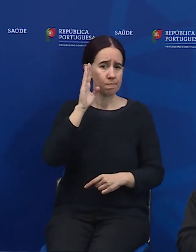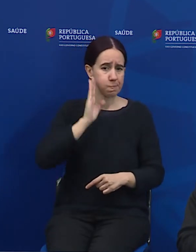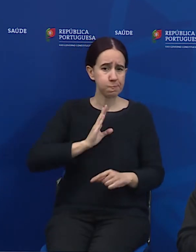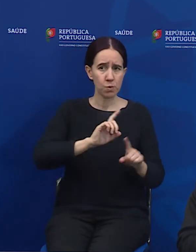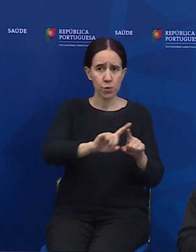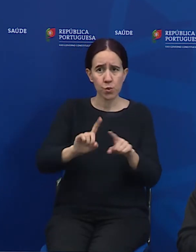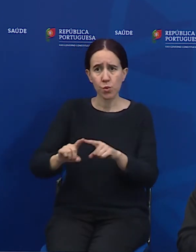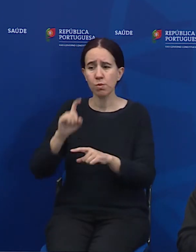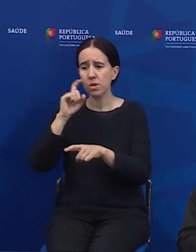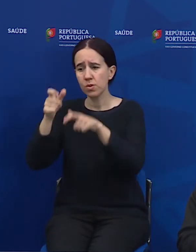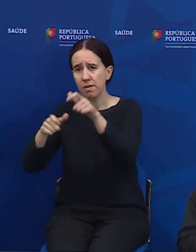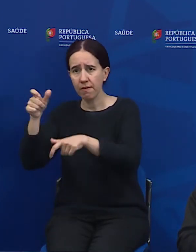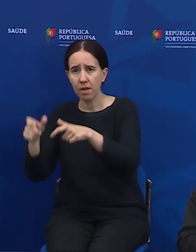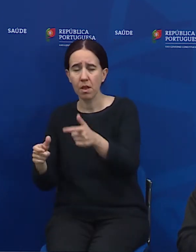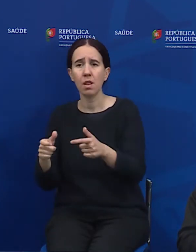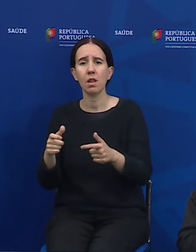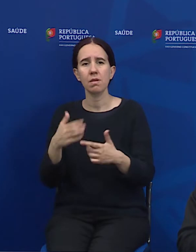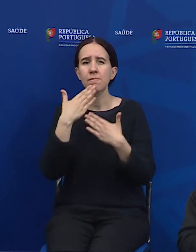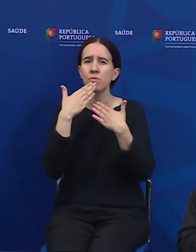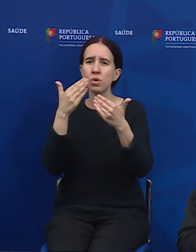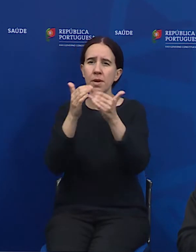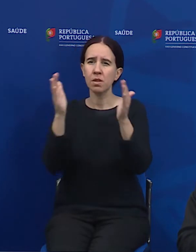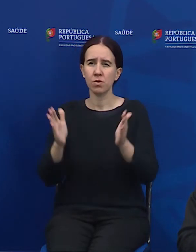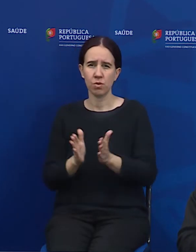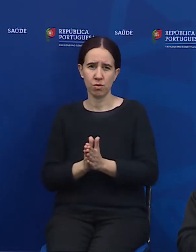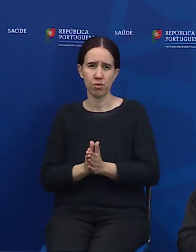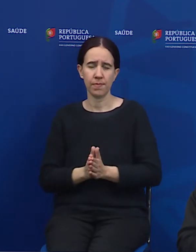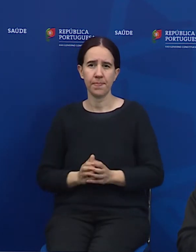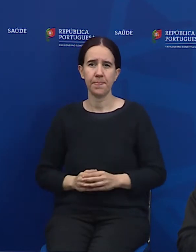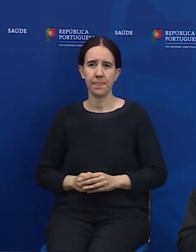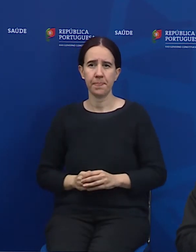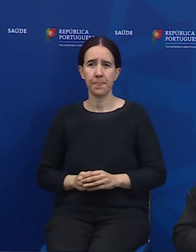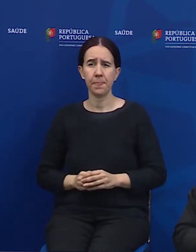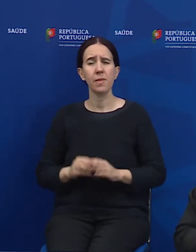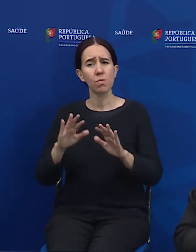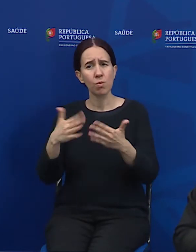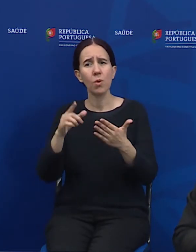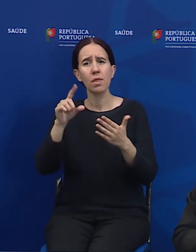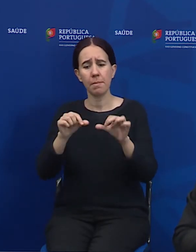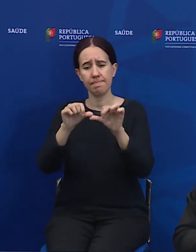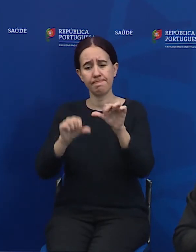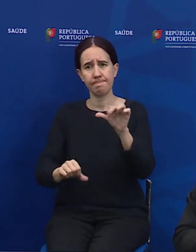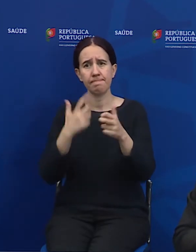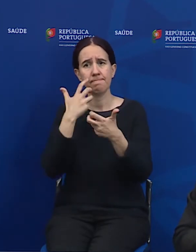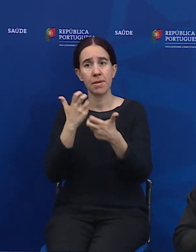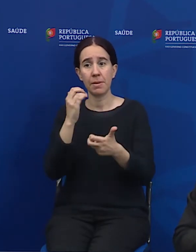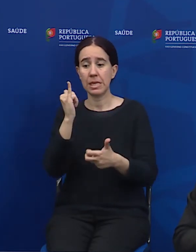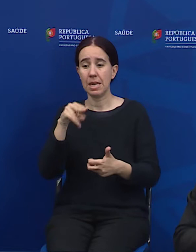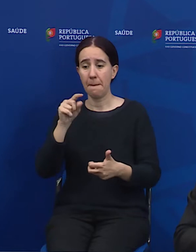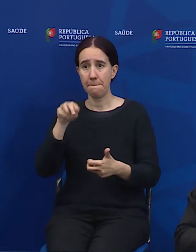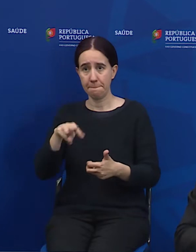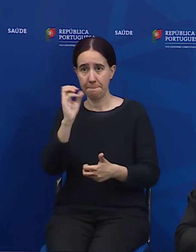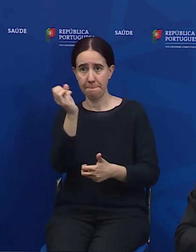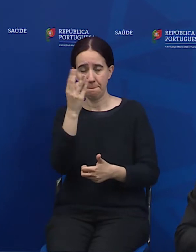de protecção civil muito obrigado a todos permitam também destacar o inem